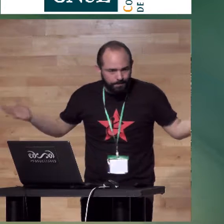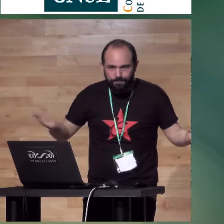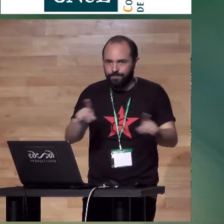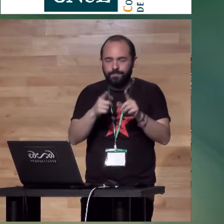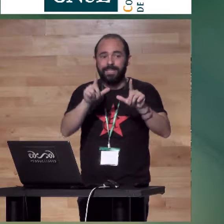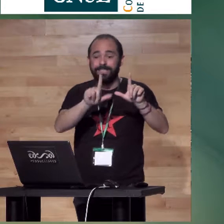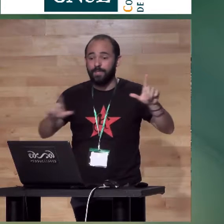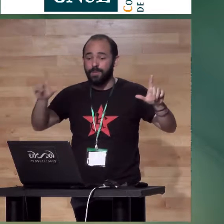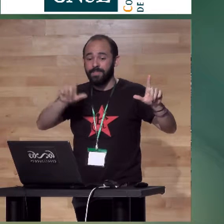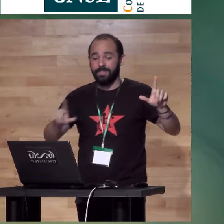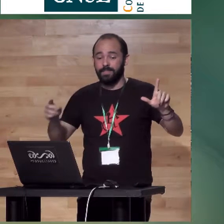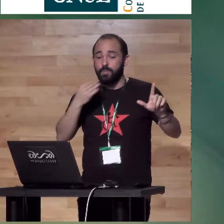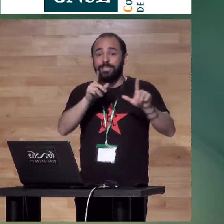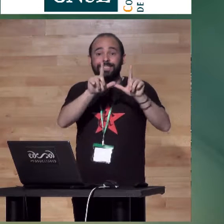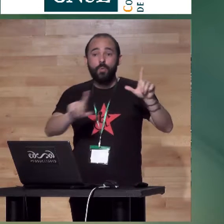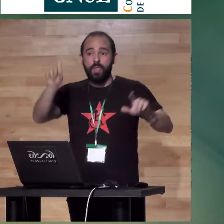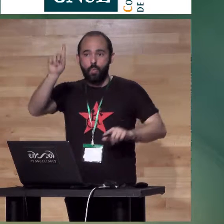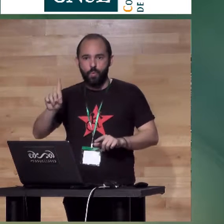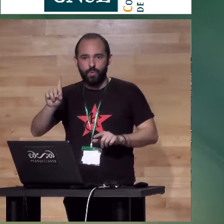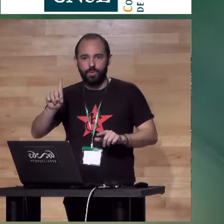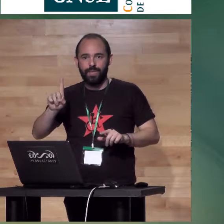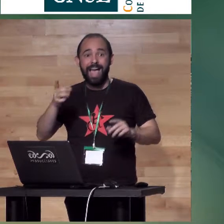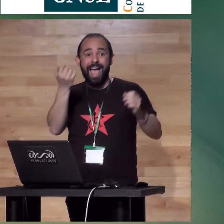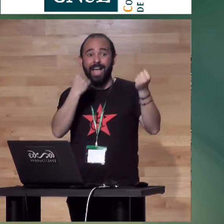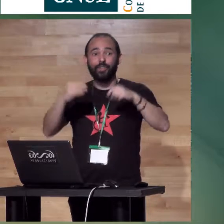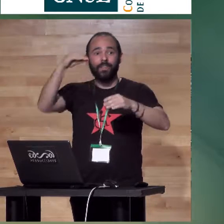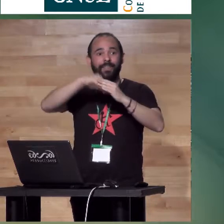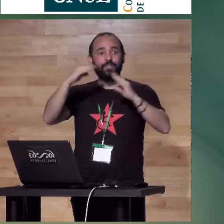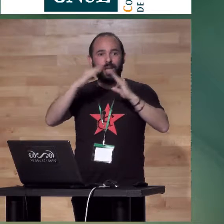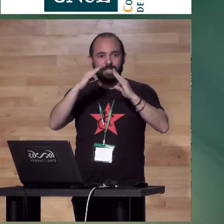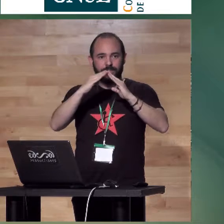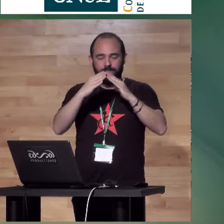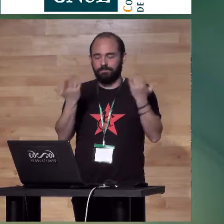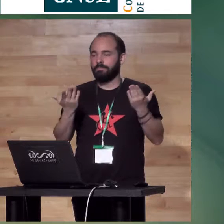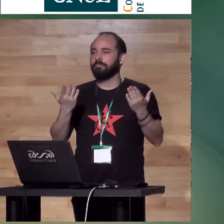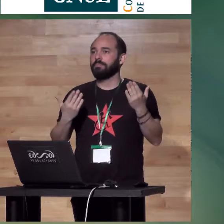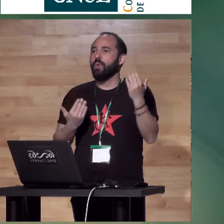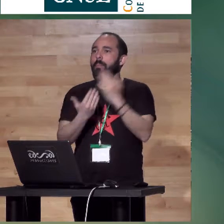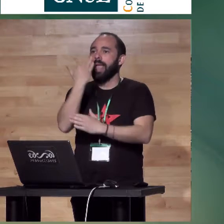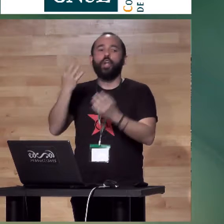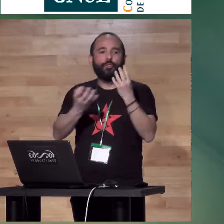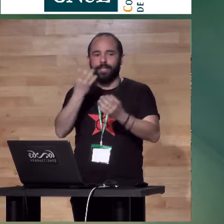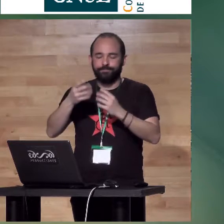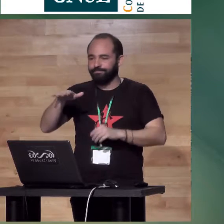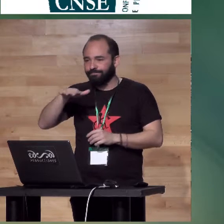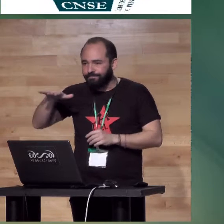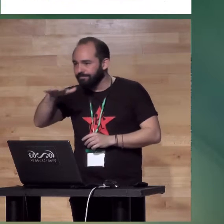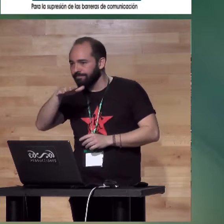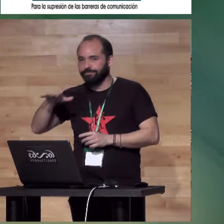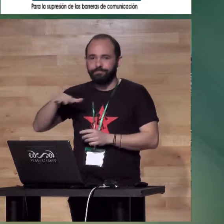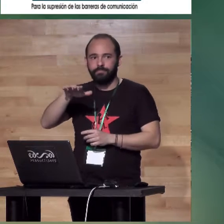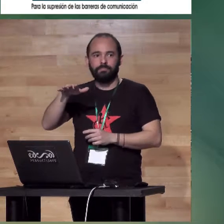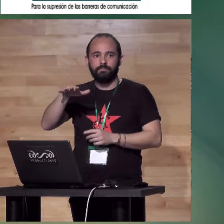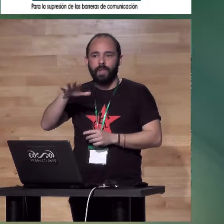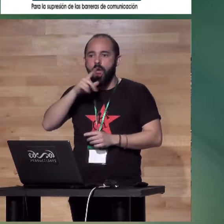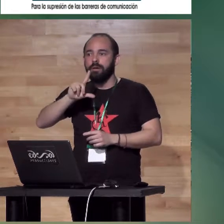signo, usamos este ahora de momento. Una secuencia. Secuencia 1. El actor está dentro de la casa.